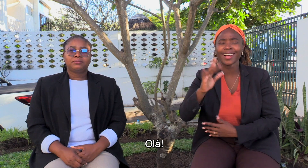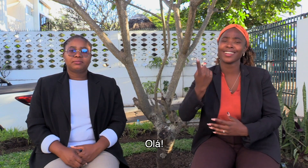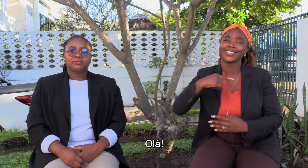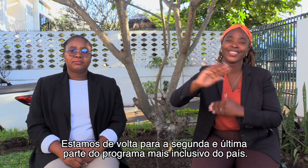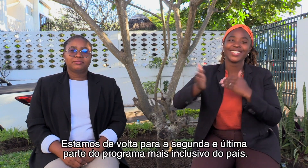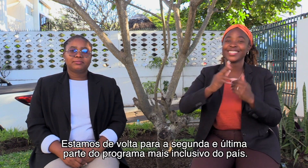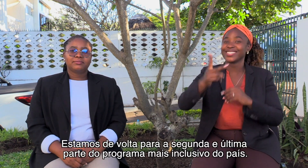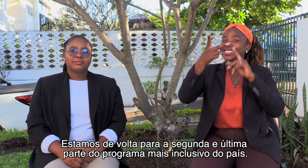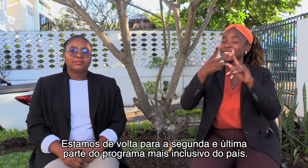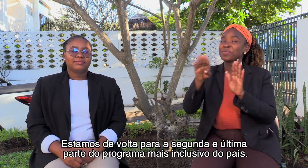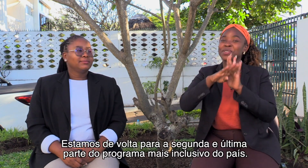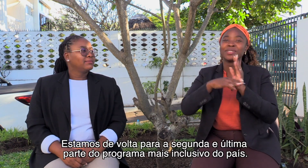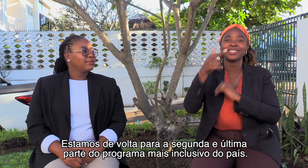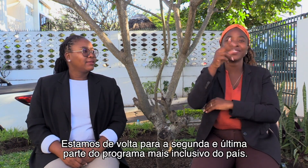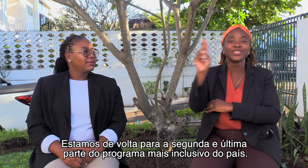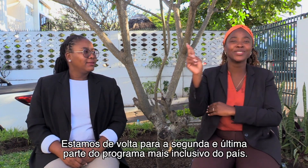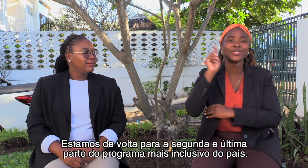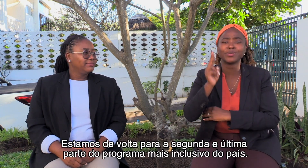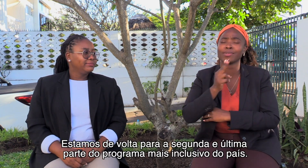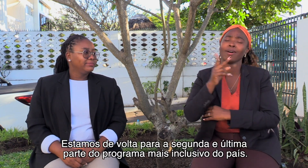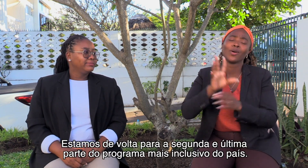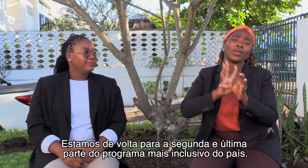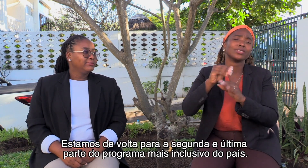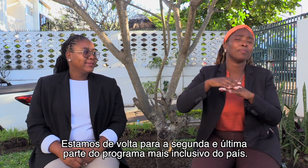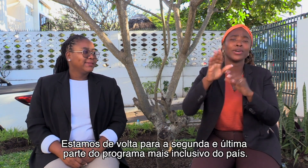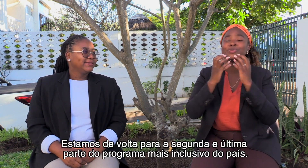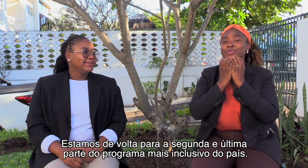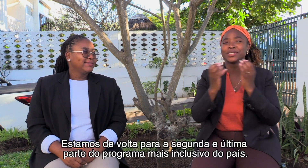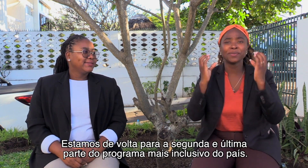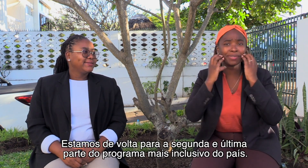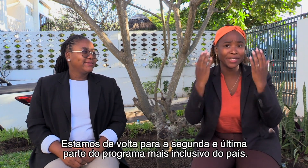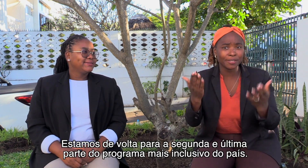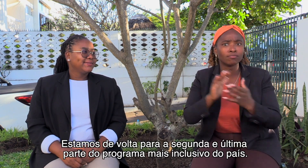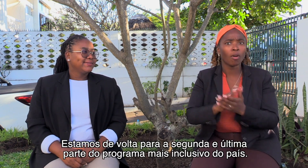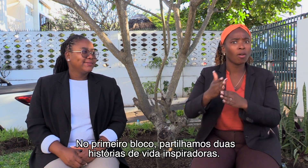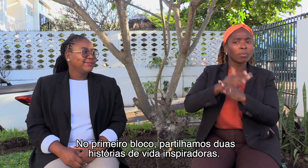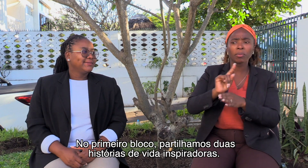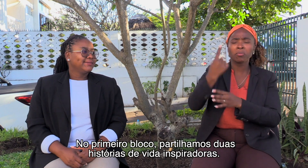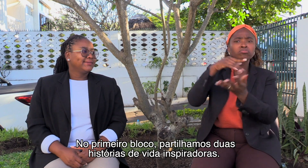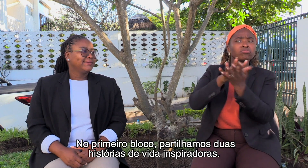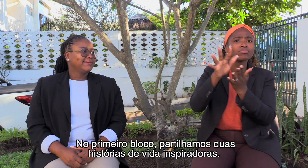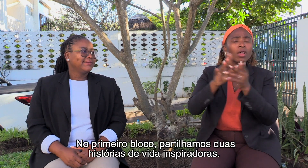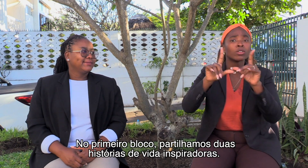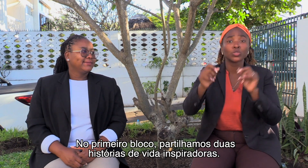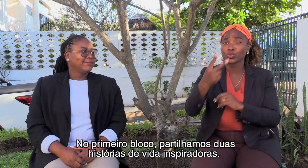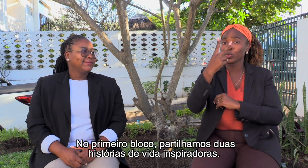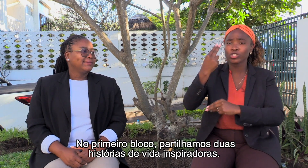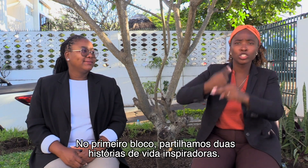Olá! Estamos de volta para a segunda e última parte do programa mais inclusivo do país. No primeiro bloco, partilhamos 2